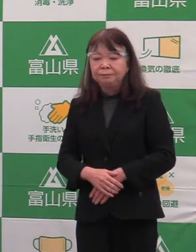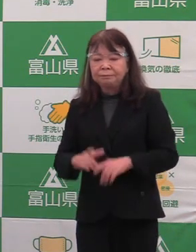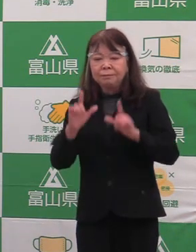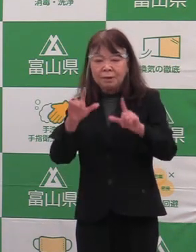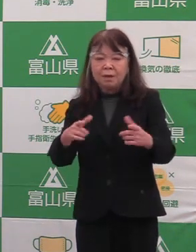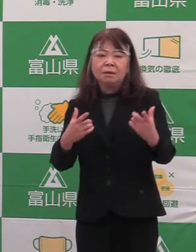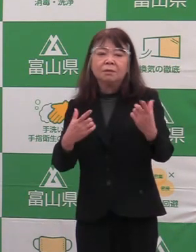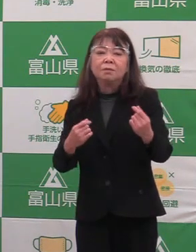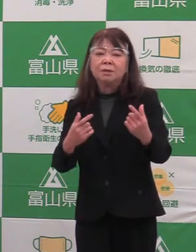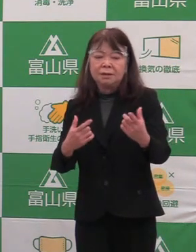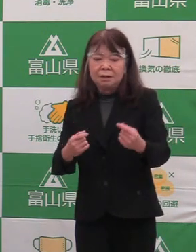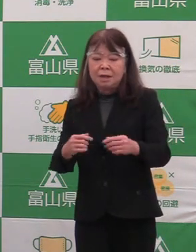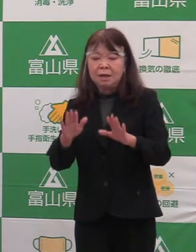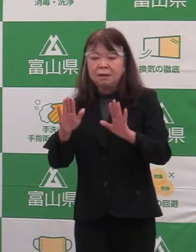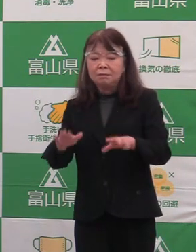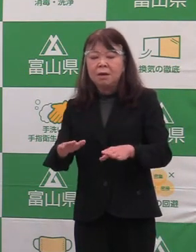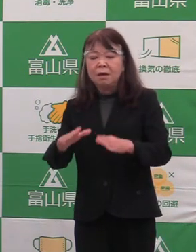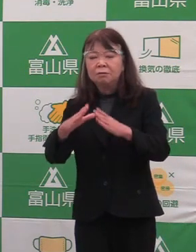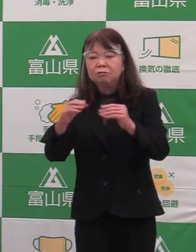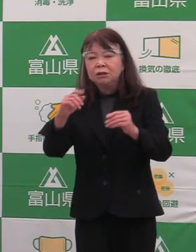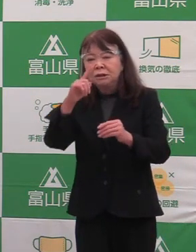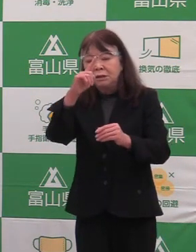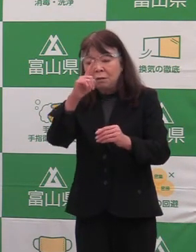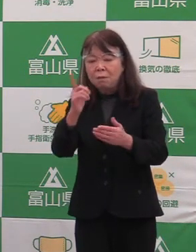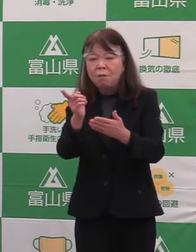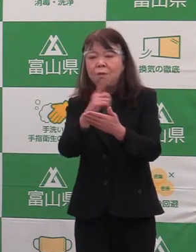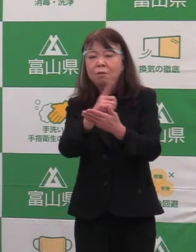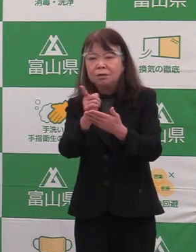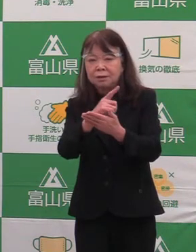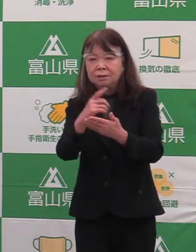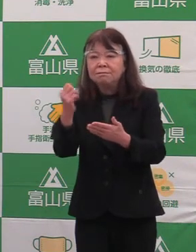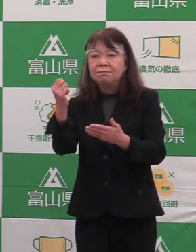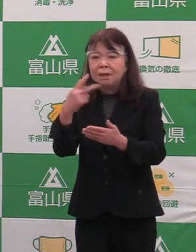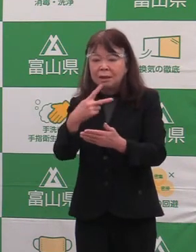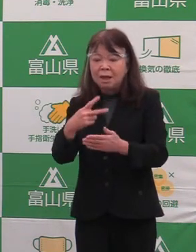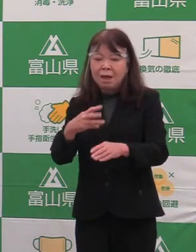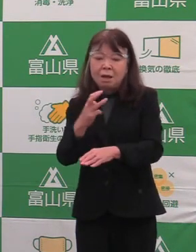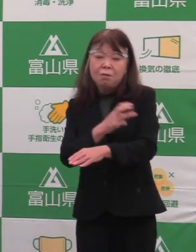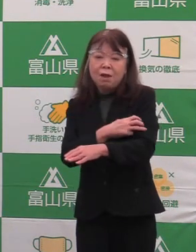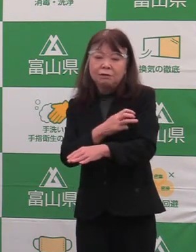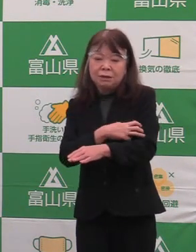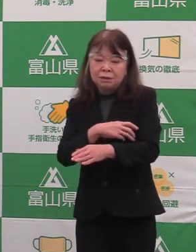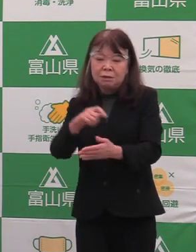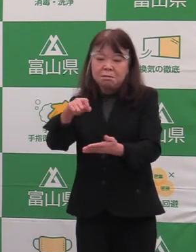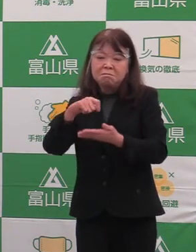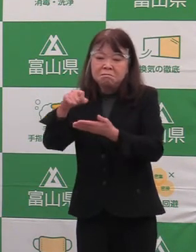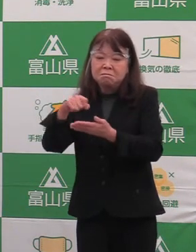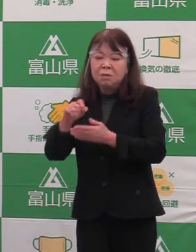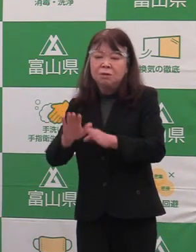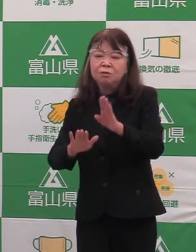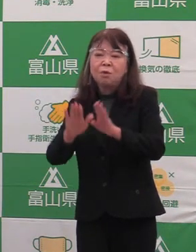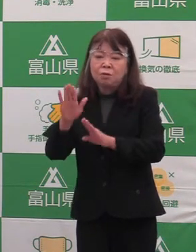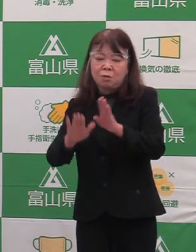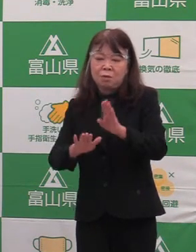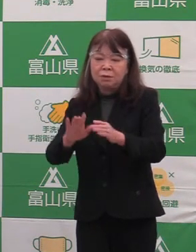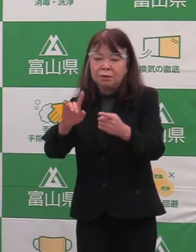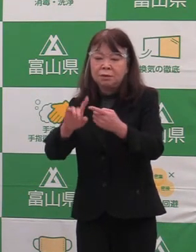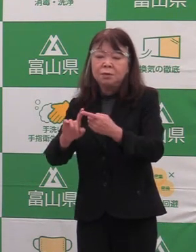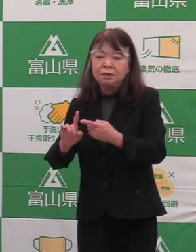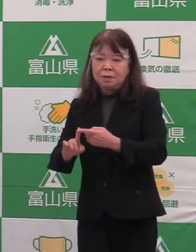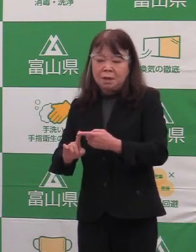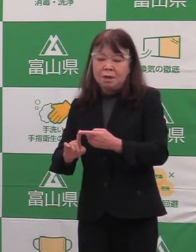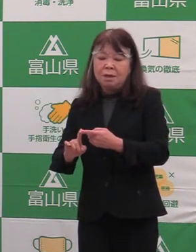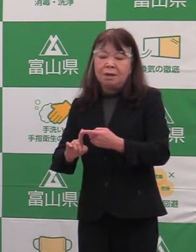は国のですから、ご方針、それからそもそもワクチンがどう届いてくるのか、そんなこと